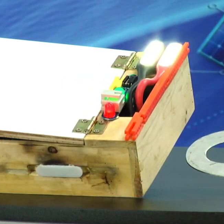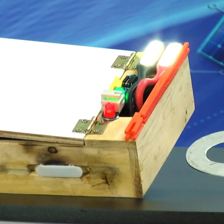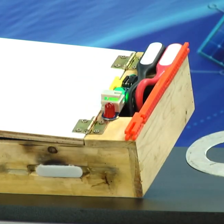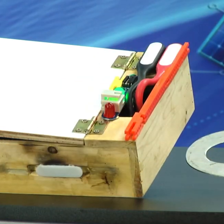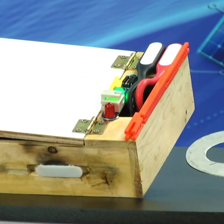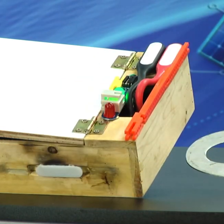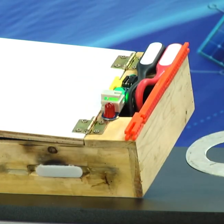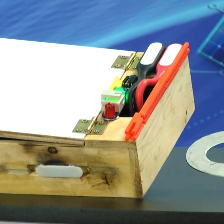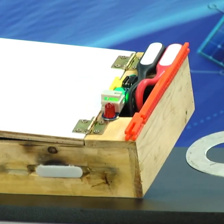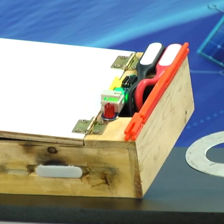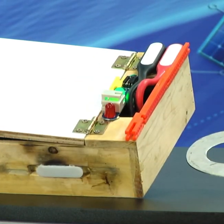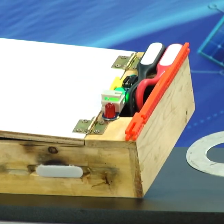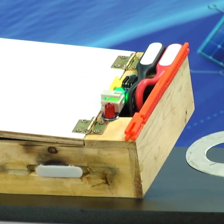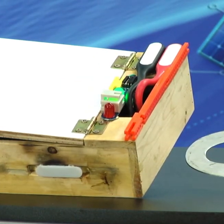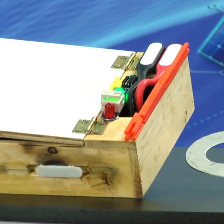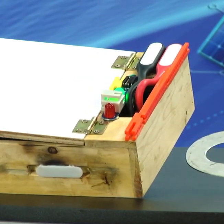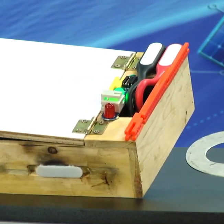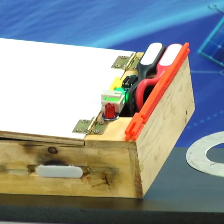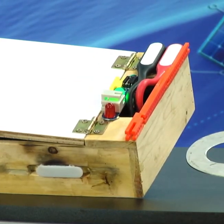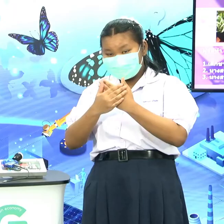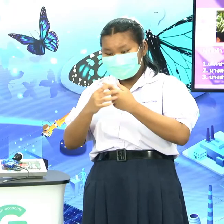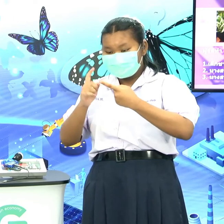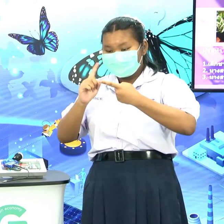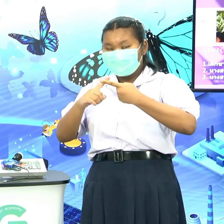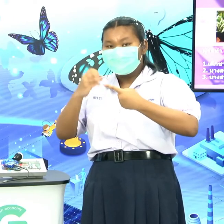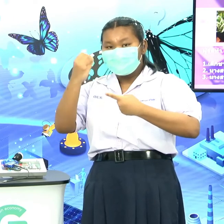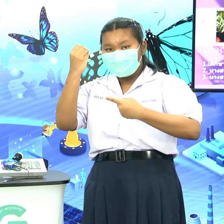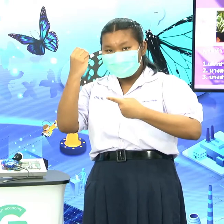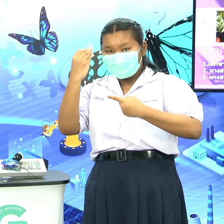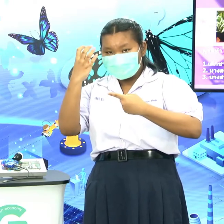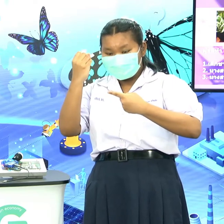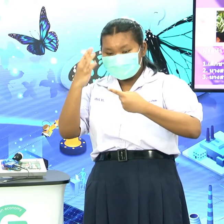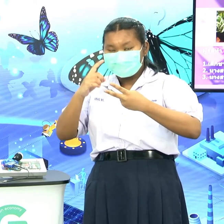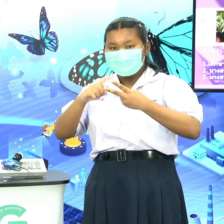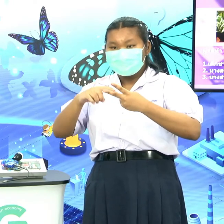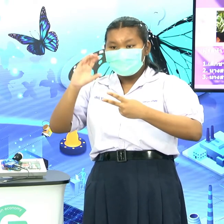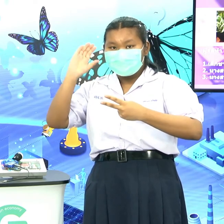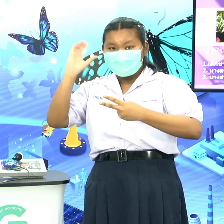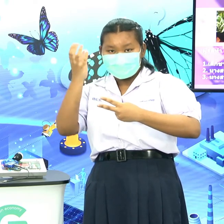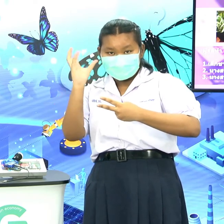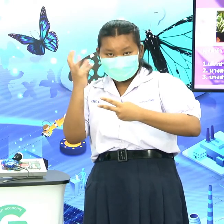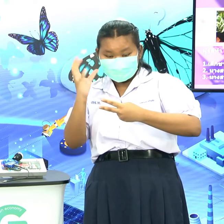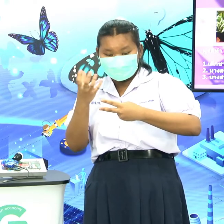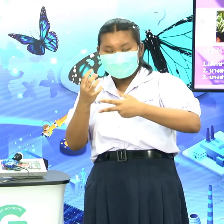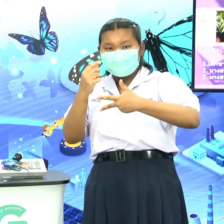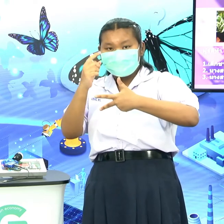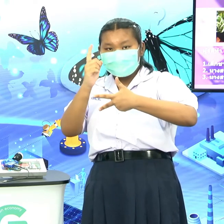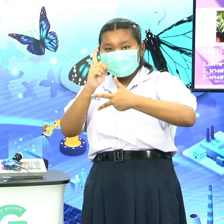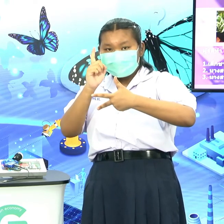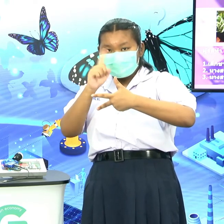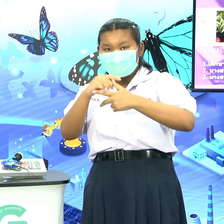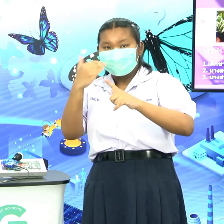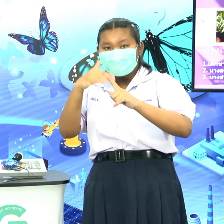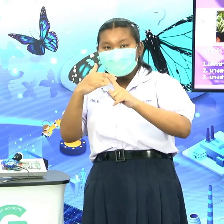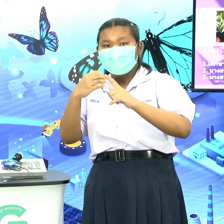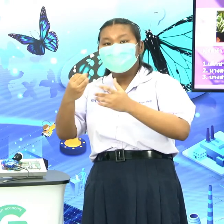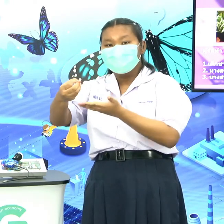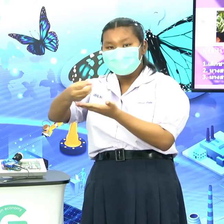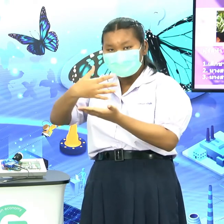ก็จะมีการแจ้งเตือนด้วยแสงนะคะมีไฟกระพริบแล้วก็จะมีการแจ้งเตือนด้วยไลน์เพื่อแจ้งเจ้าของบ้านเพื่อให้รับทราบว่